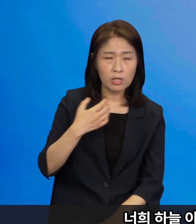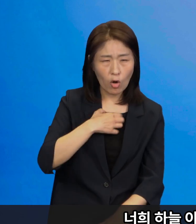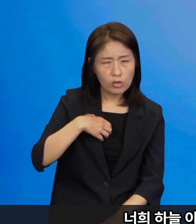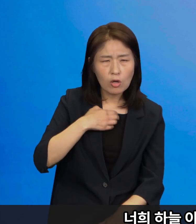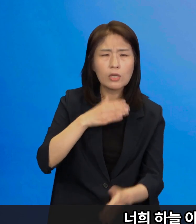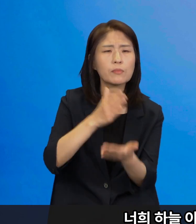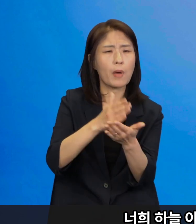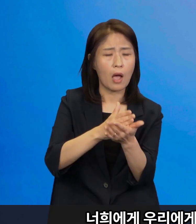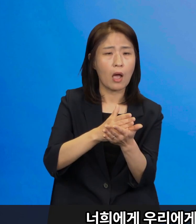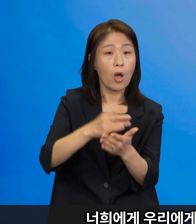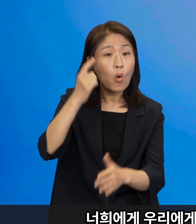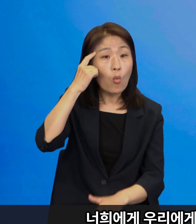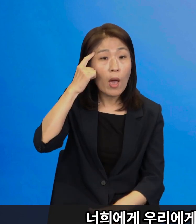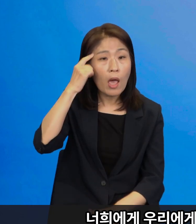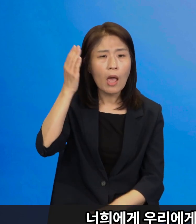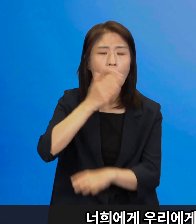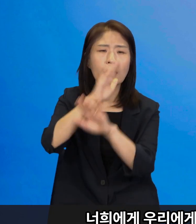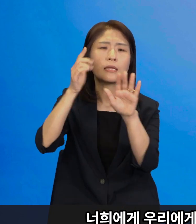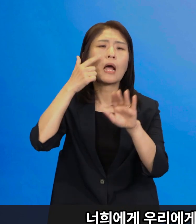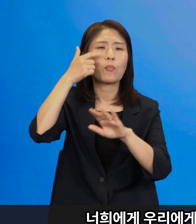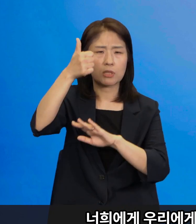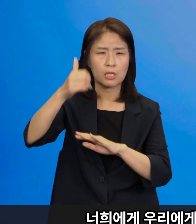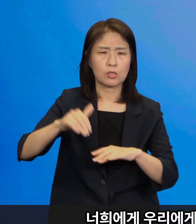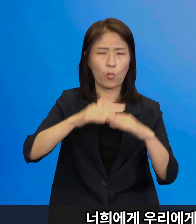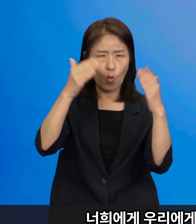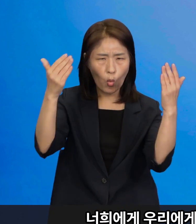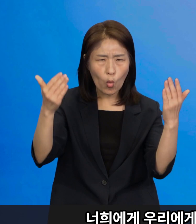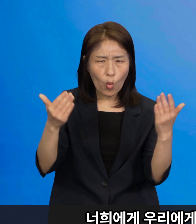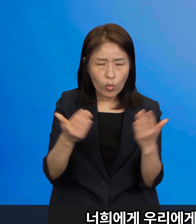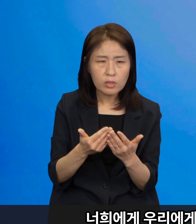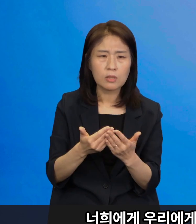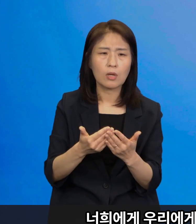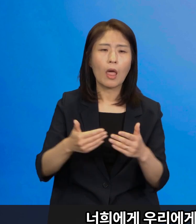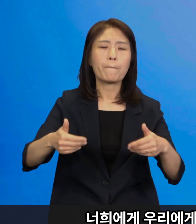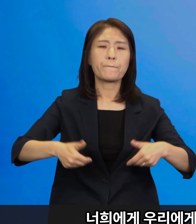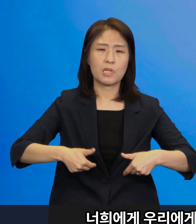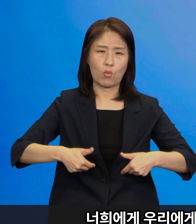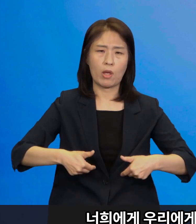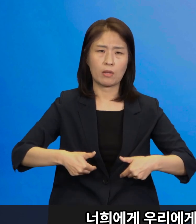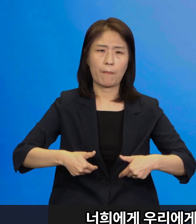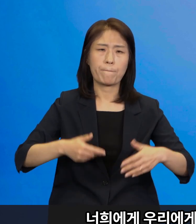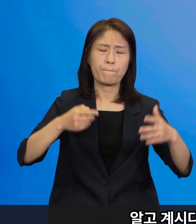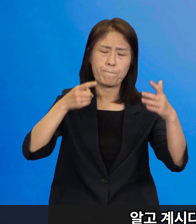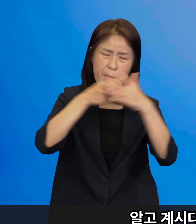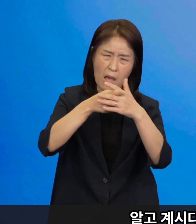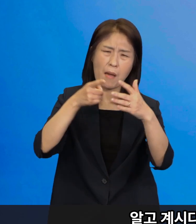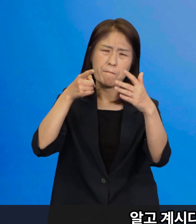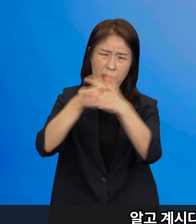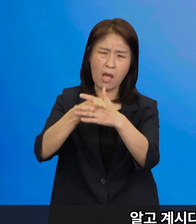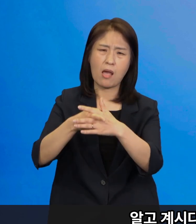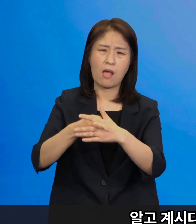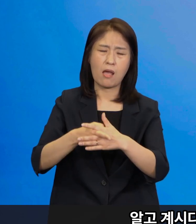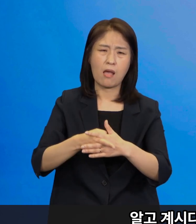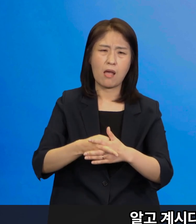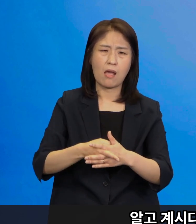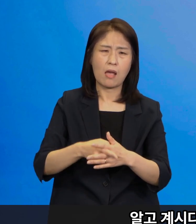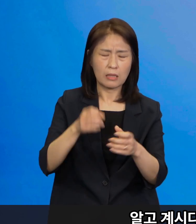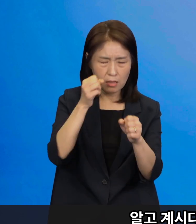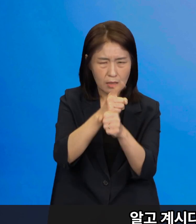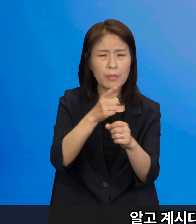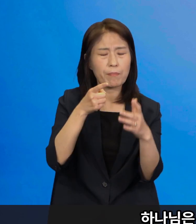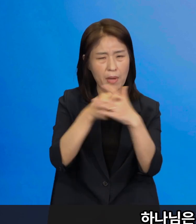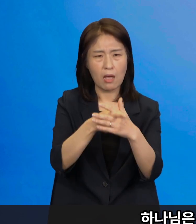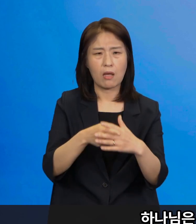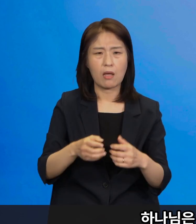아버지께서는 이 모든 것이 너희에게, 우리에게 필요하다는 것을 어떻게 해요? 알고 계시다는 겁니다.